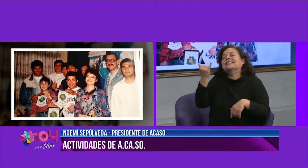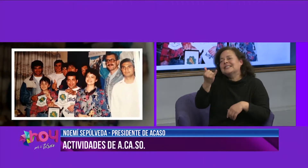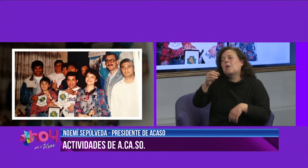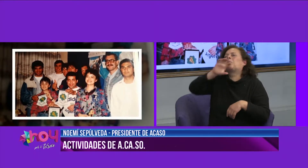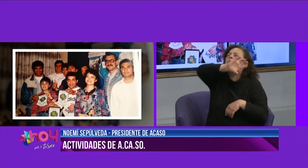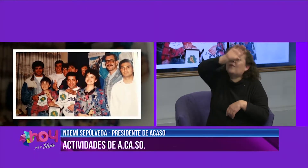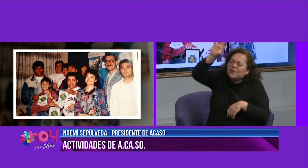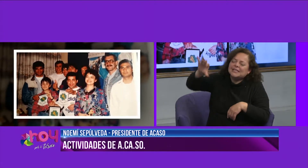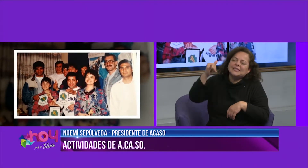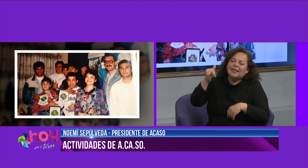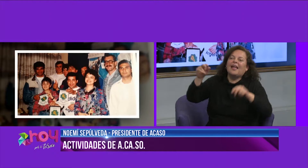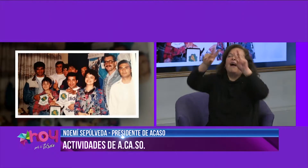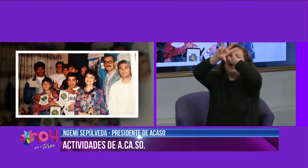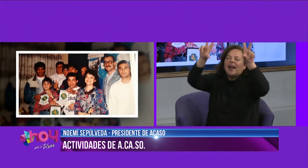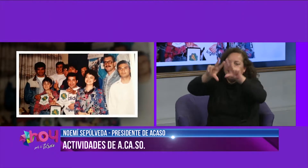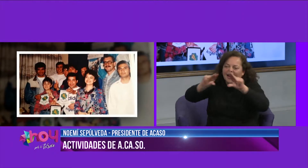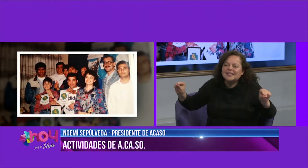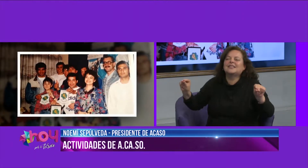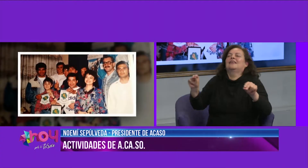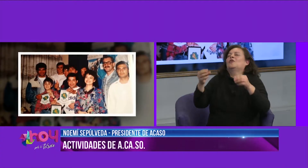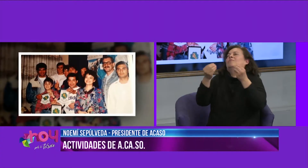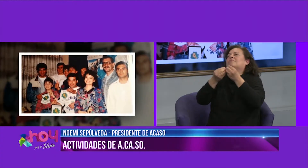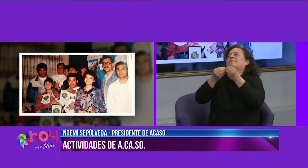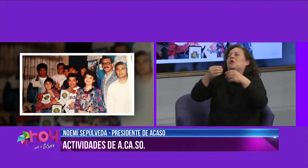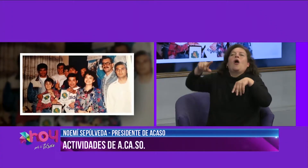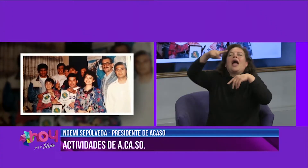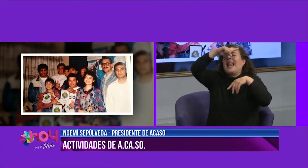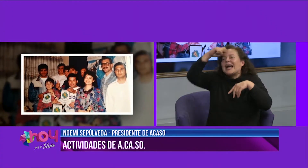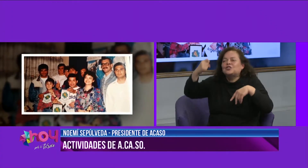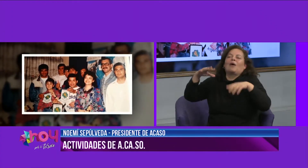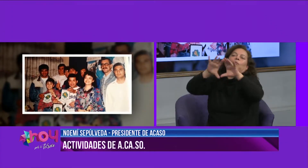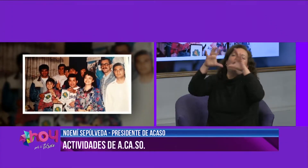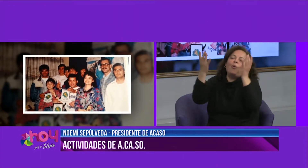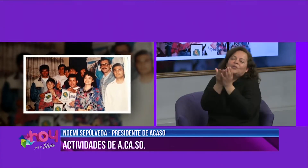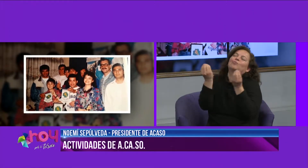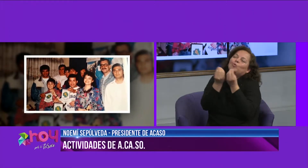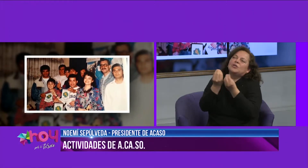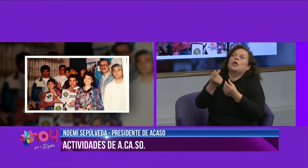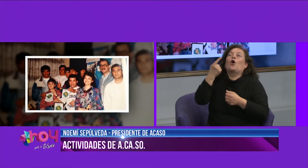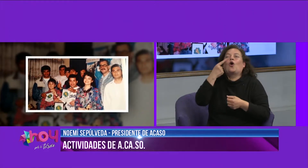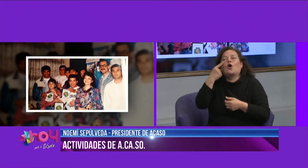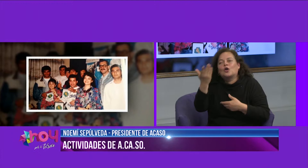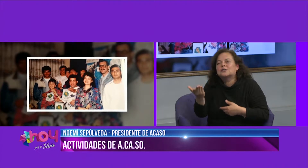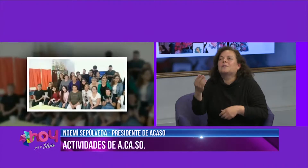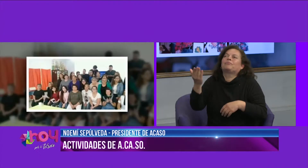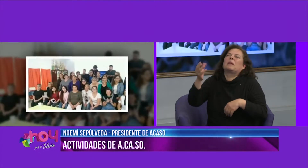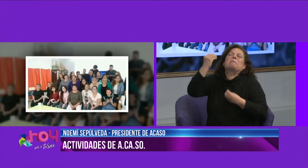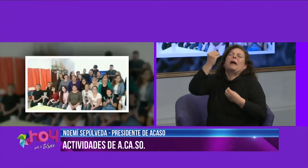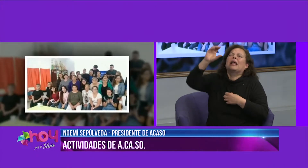La situación es diferente, por ejemplo, en otros lugares hay una convención internacional, digamos, a nivel mundial nosotros tenemos la Confederación